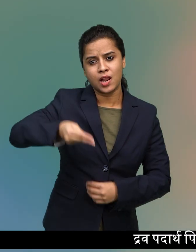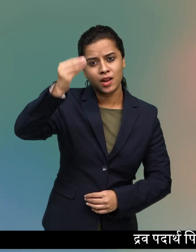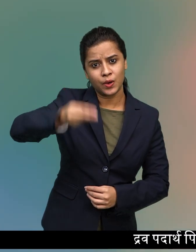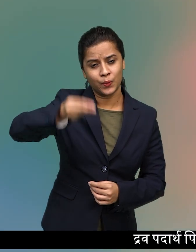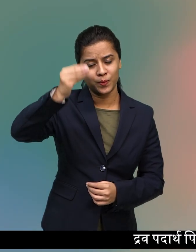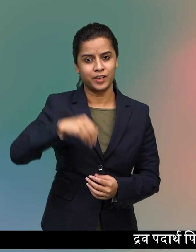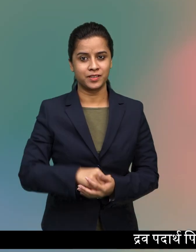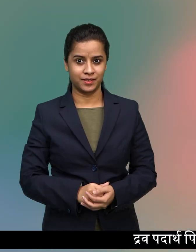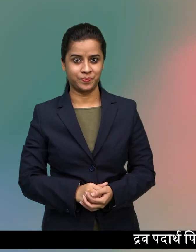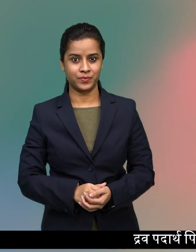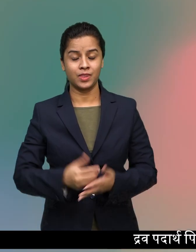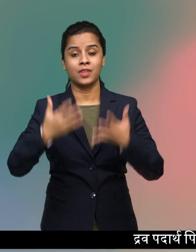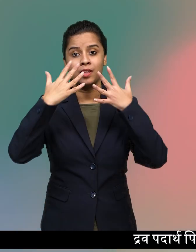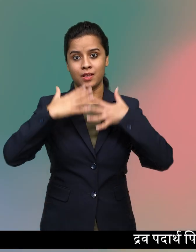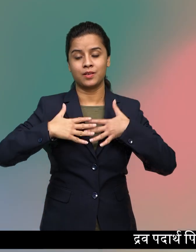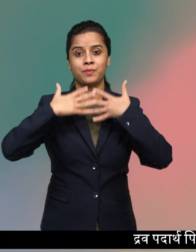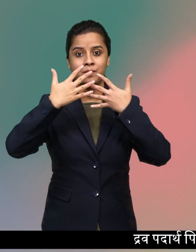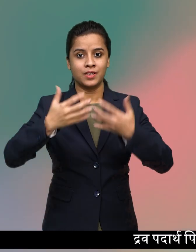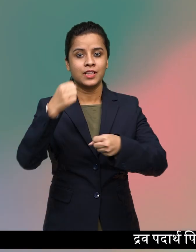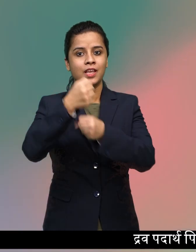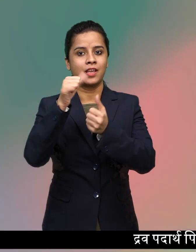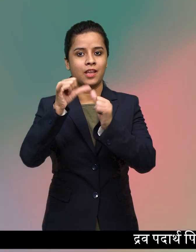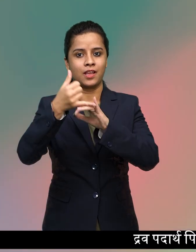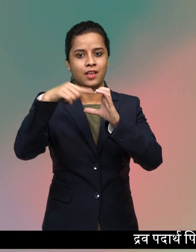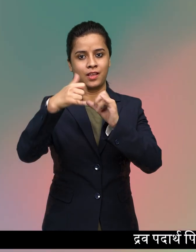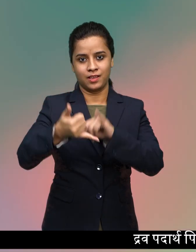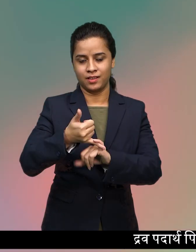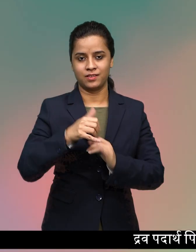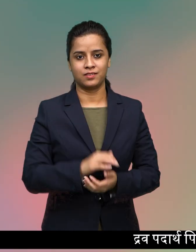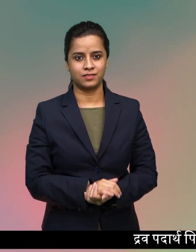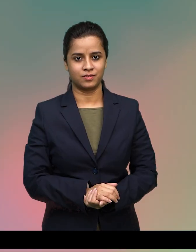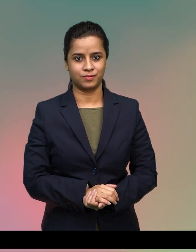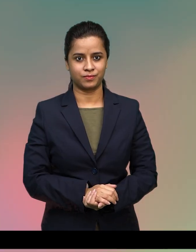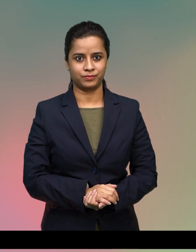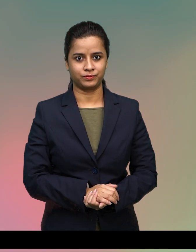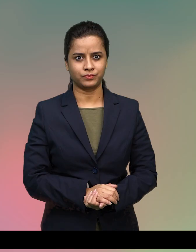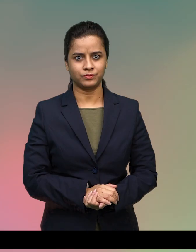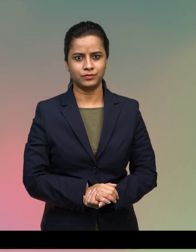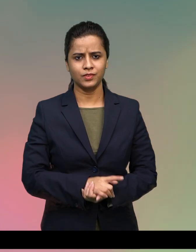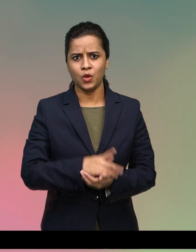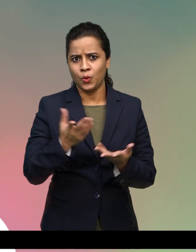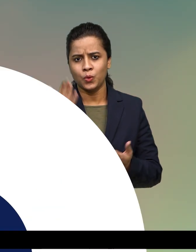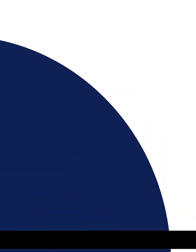द्रव पदार्थ पितो आणि वायू श्वासावाटे घेतो. हे सर्व शरीराच्या